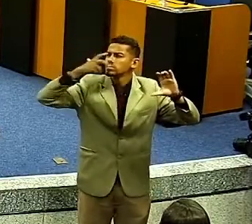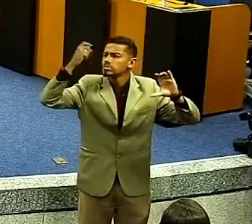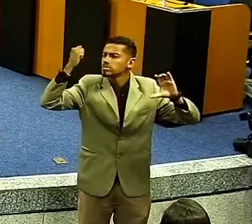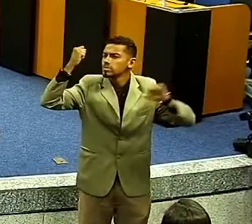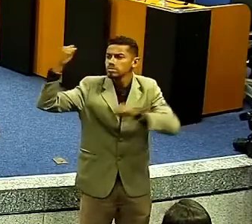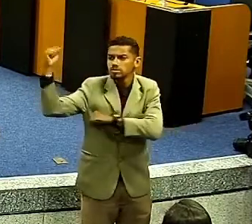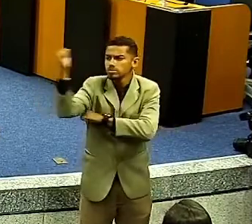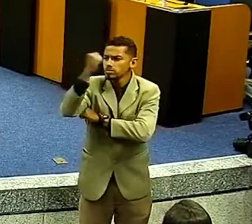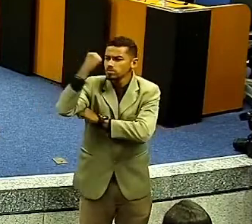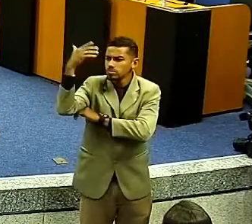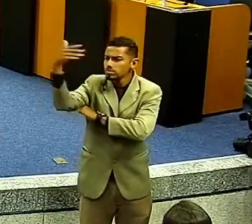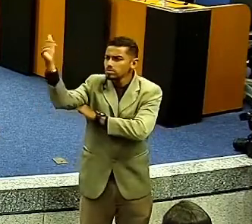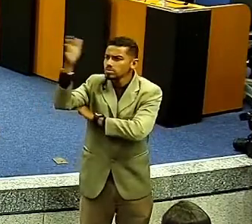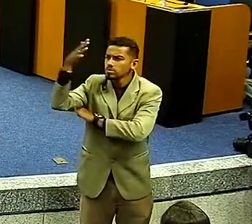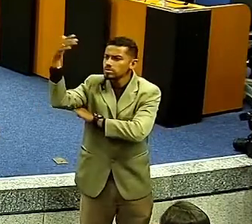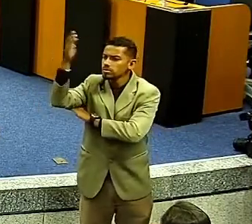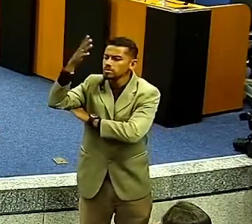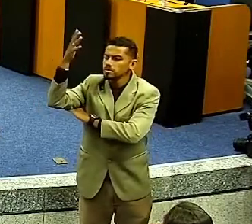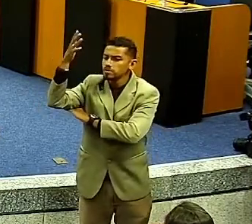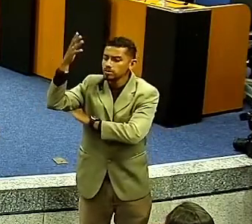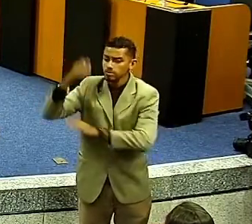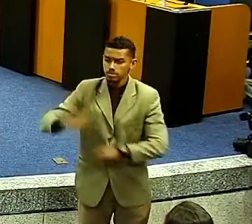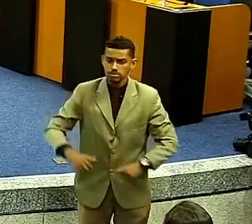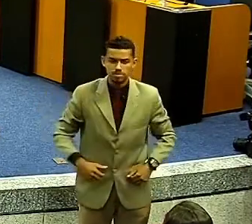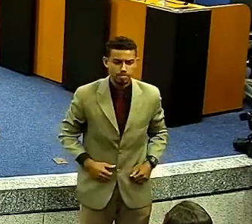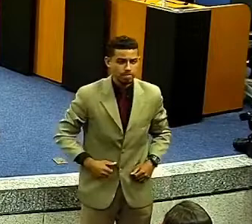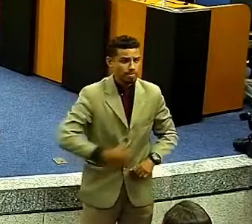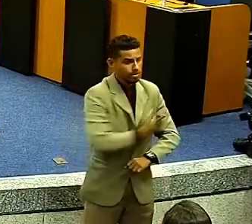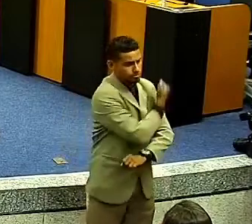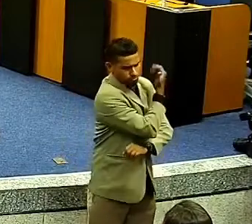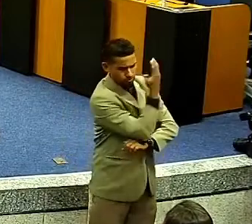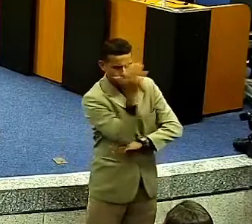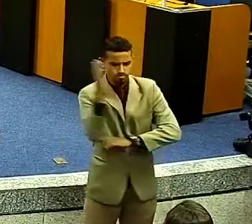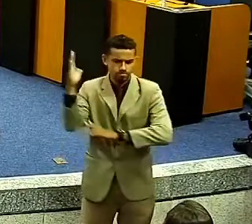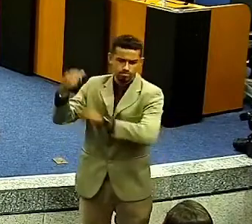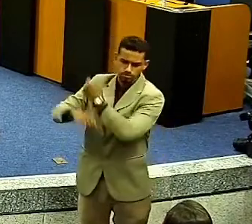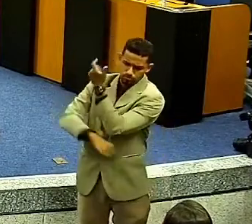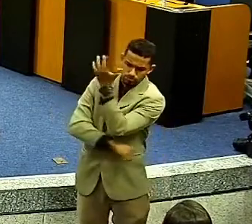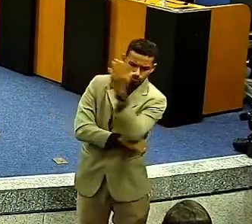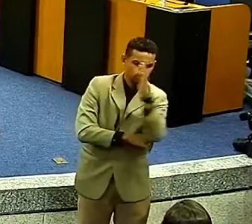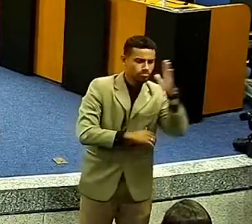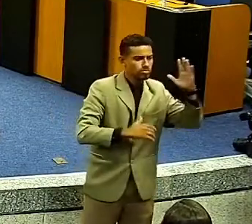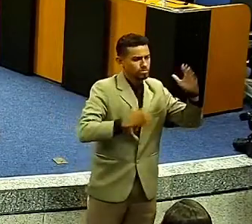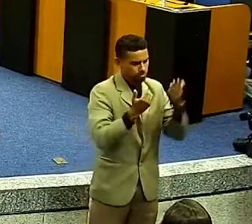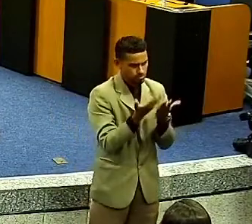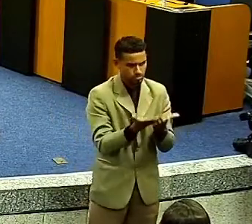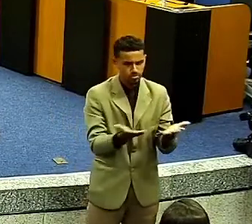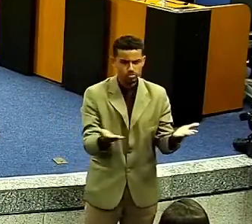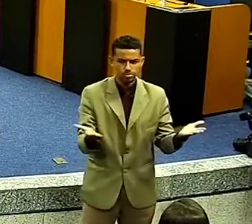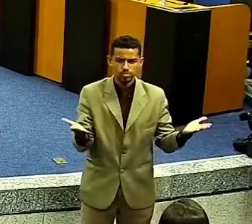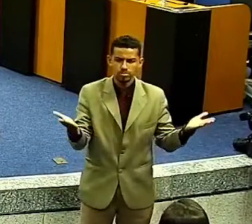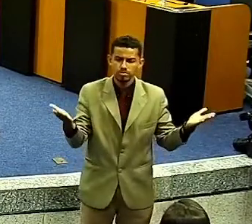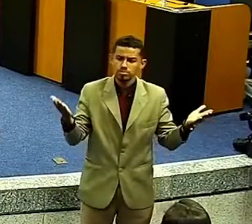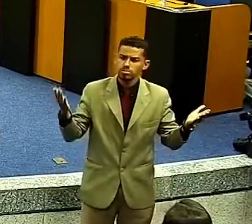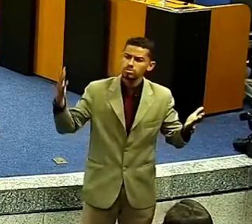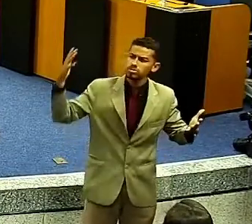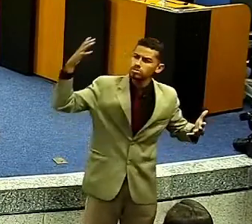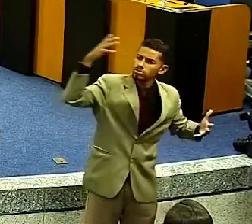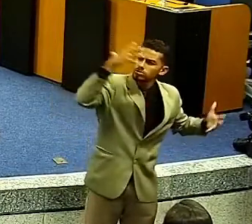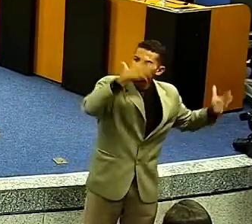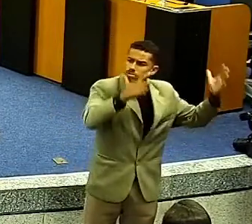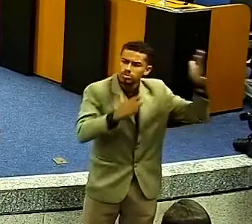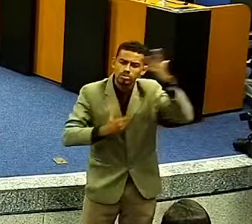a imagem do Cruzeiro resplandece Gigante pela própria natureza